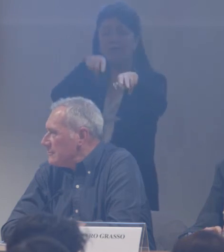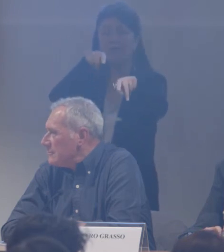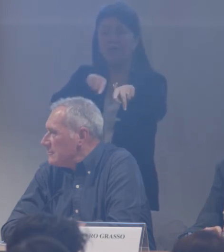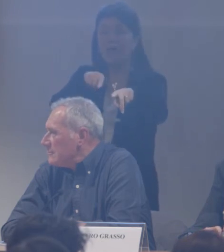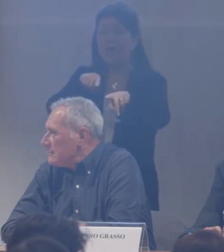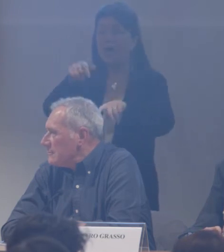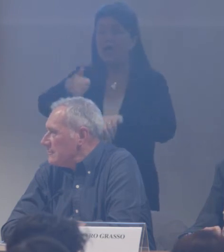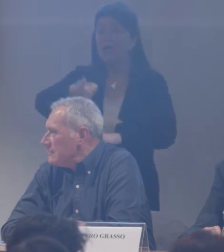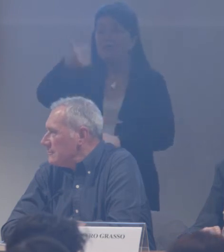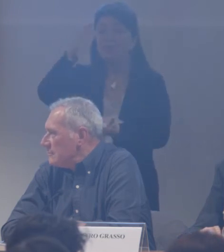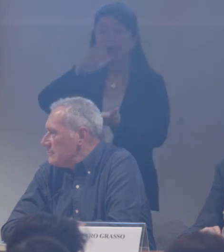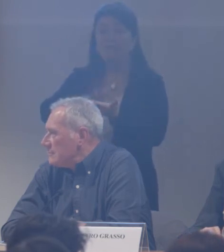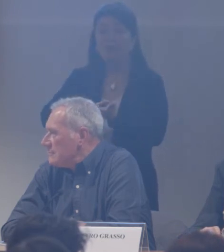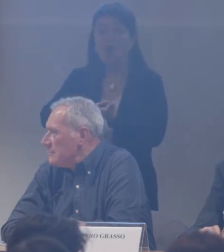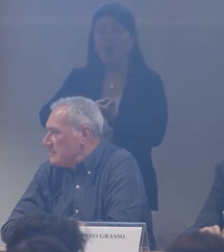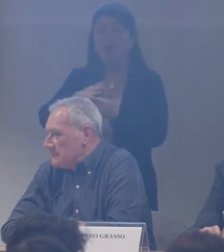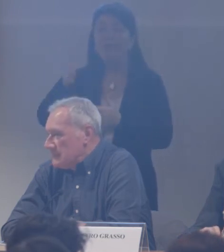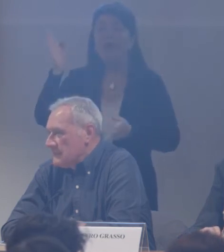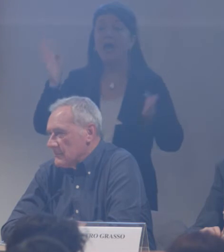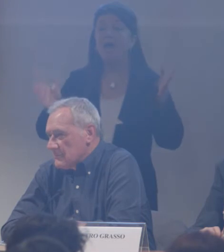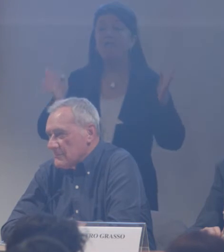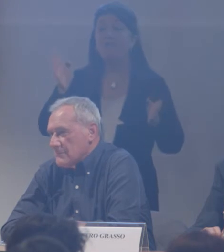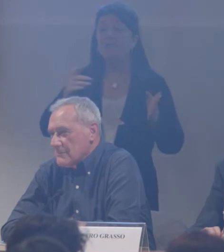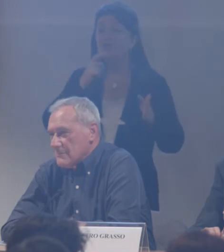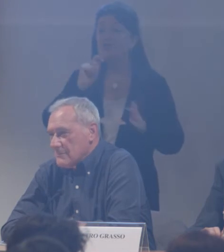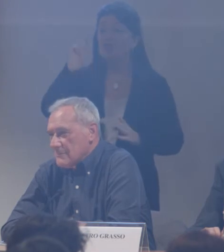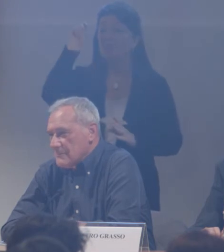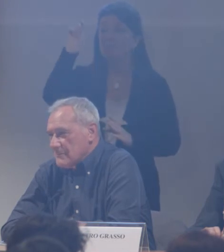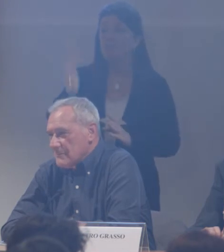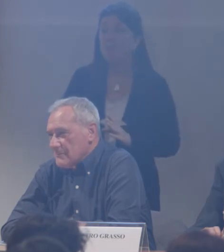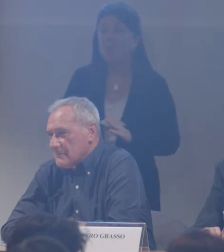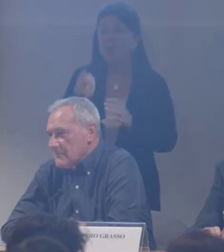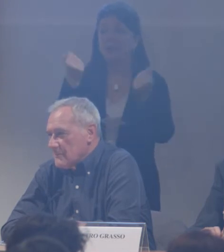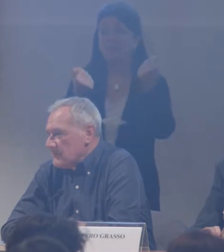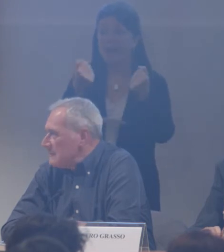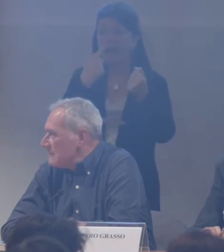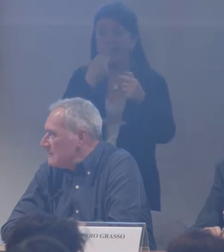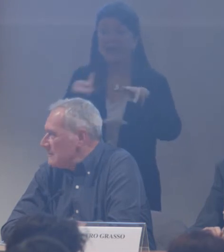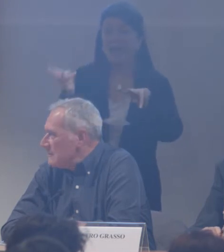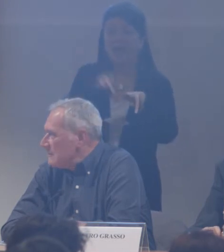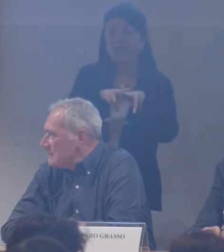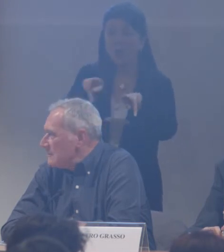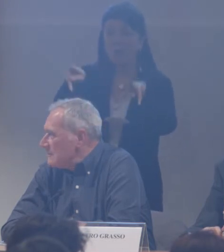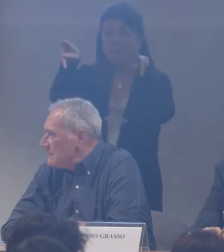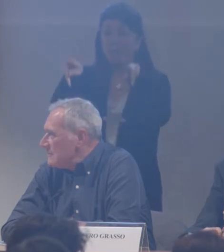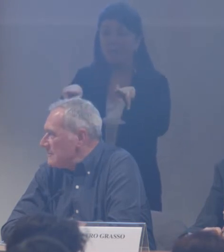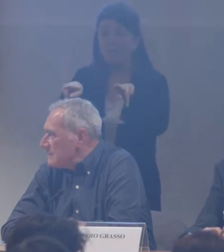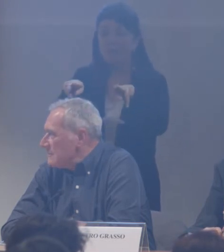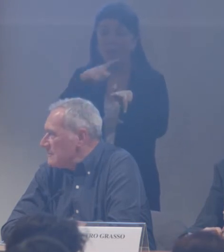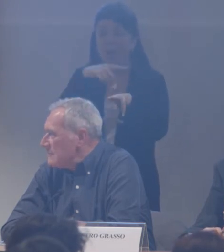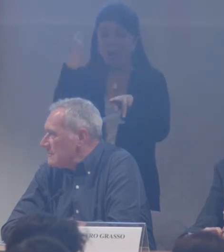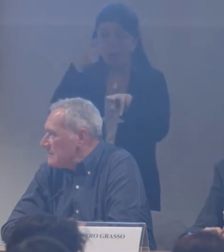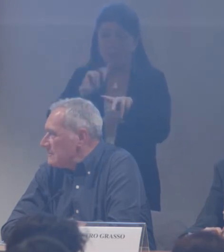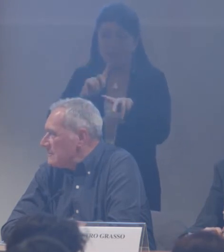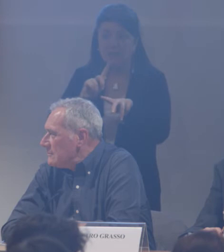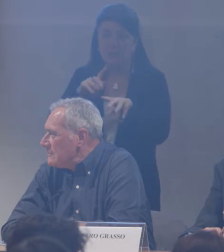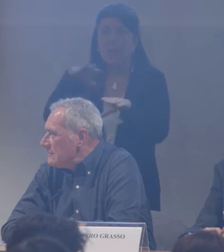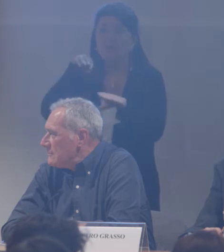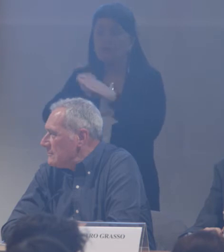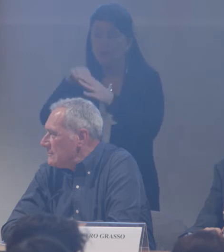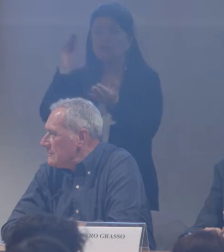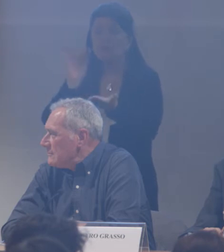Palermo un vigile multò una macchina in doppia fila negli anni 70 e non pensava che fosse di cera, la spostò e